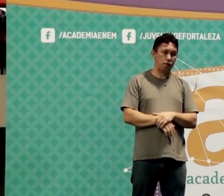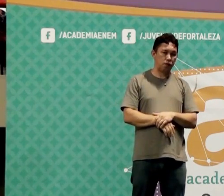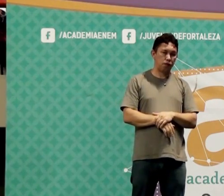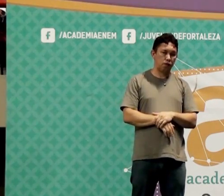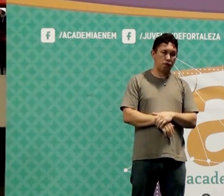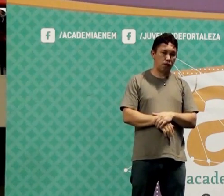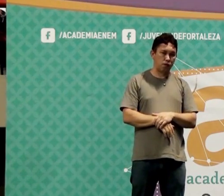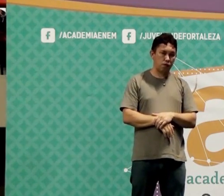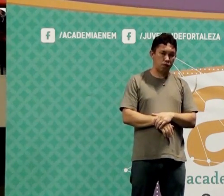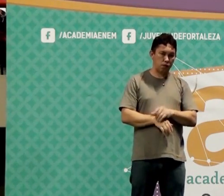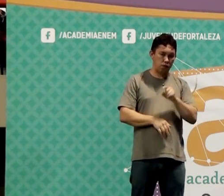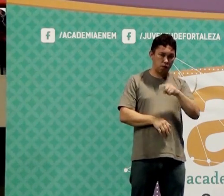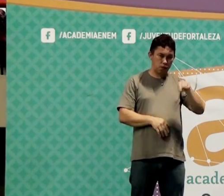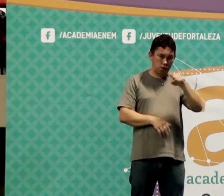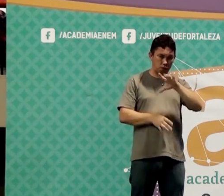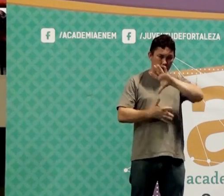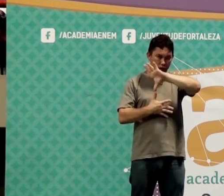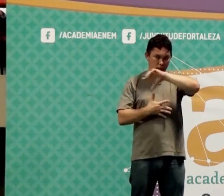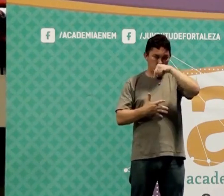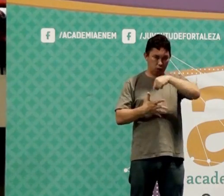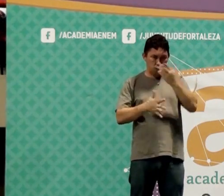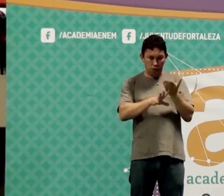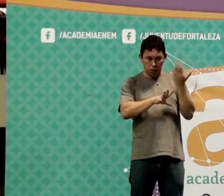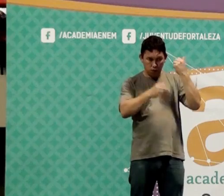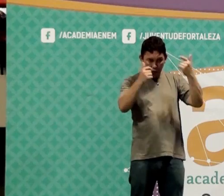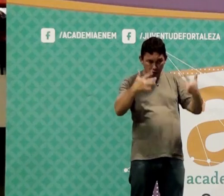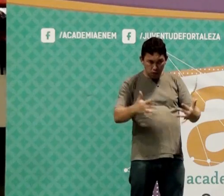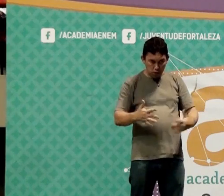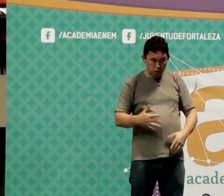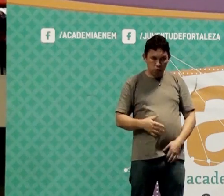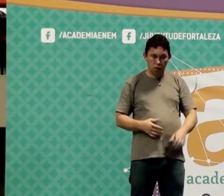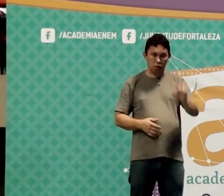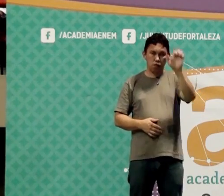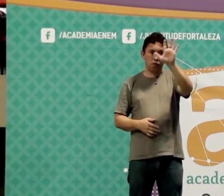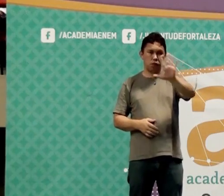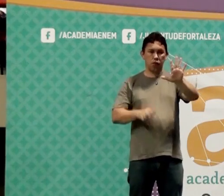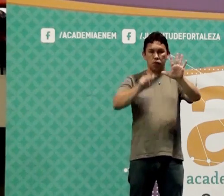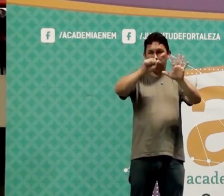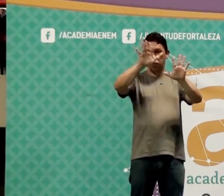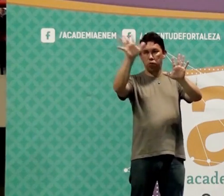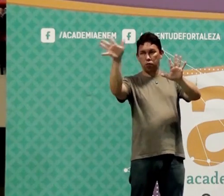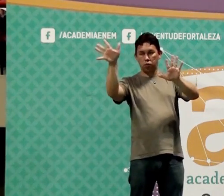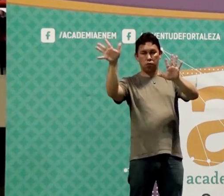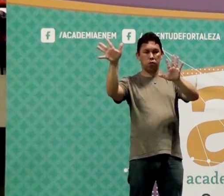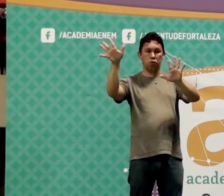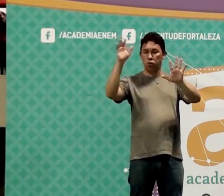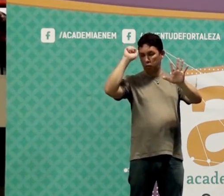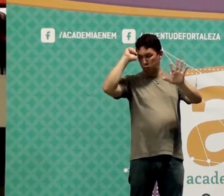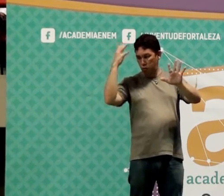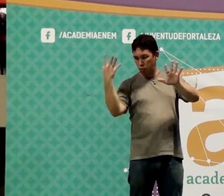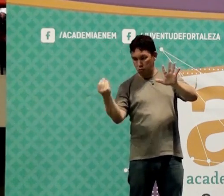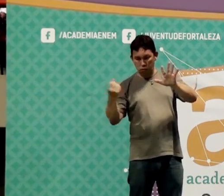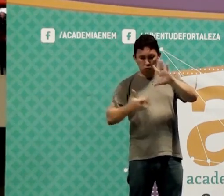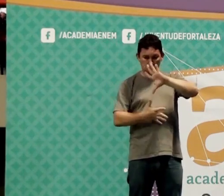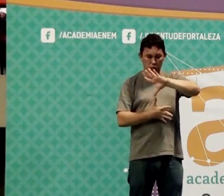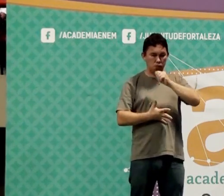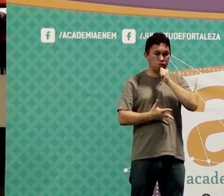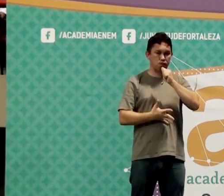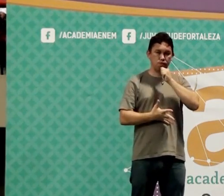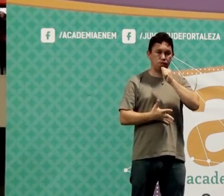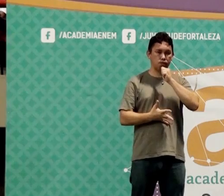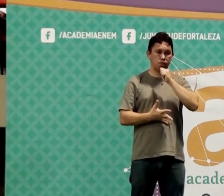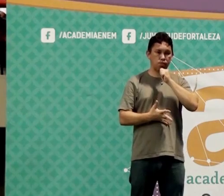diretamente ligada ao crescimento econômico. O item C fala que ampliou o mercado, e aí isso reduziu a quantidade de